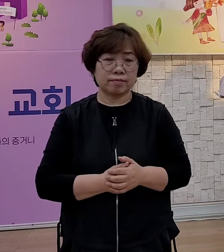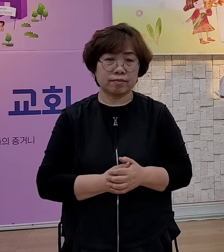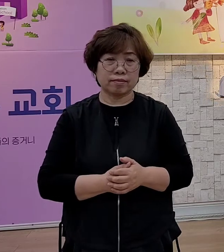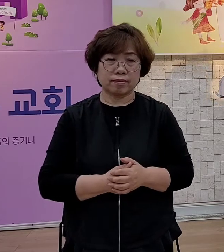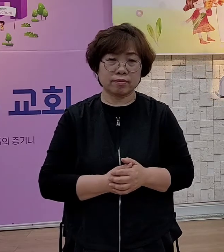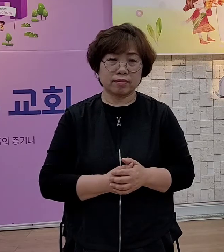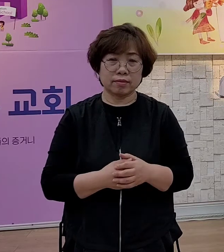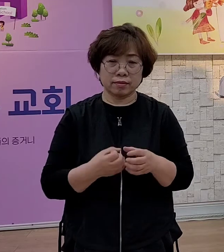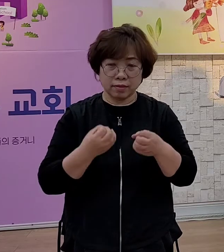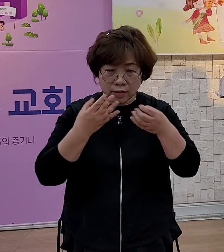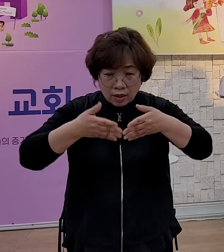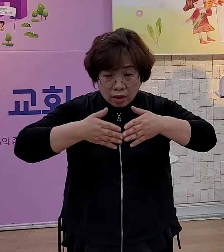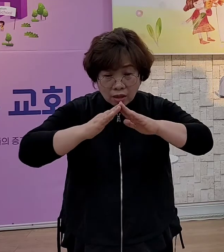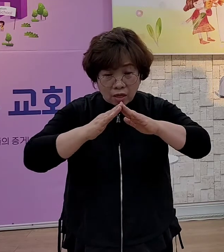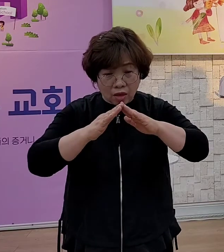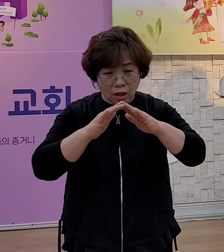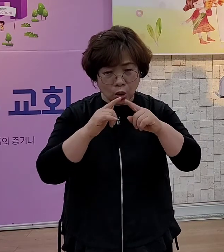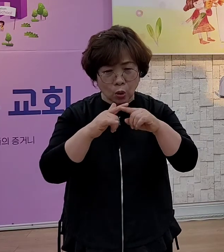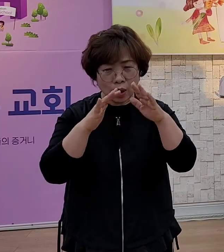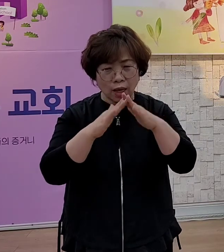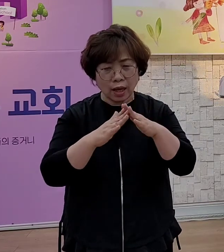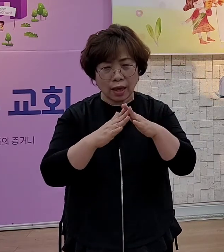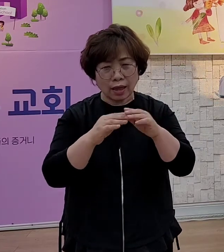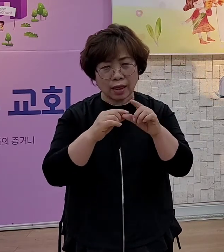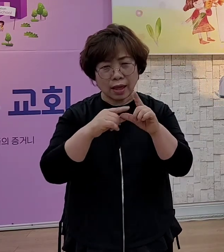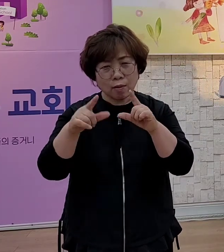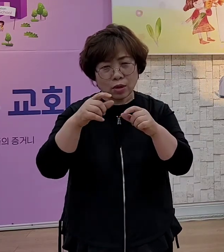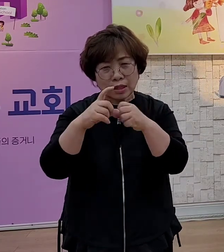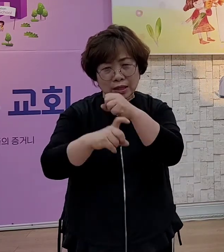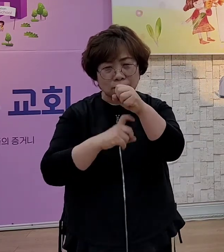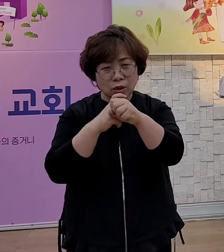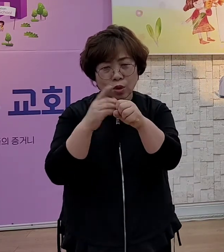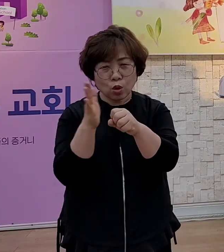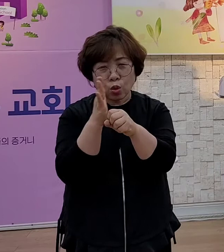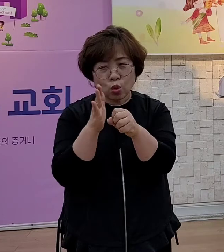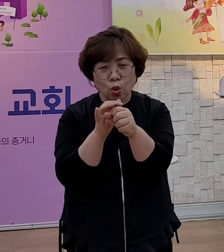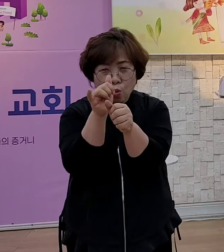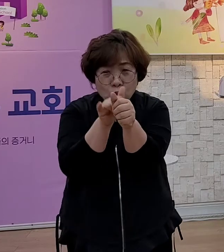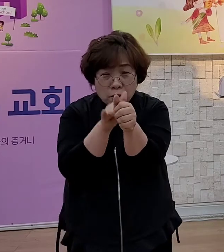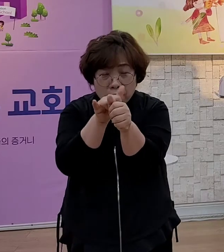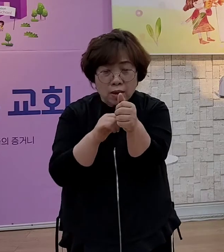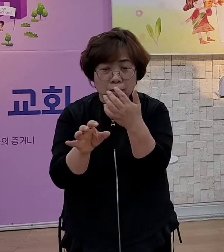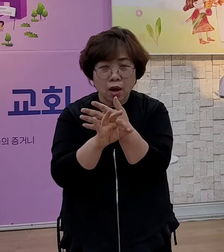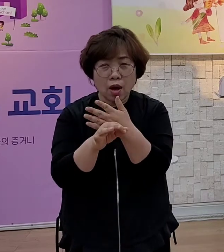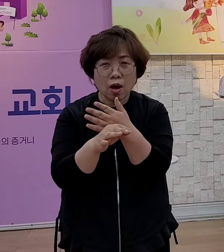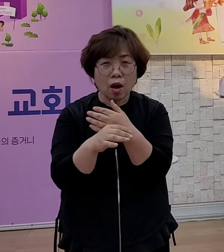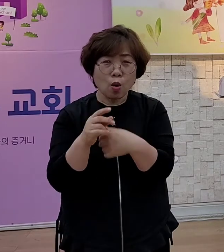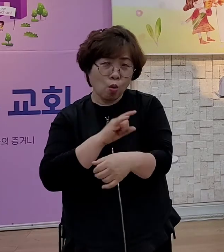한 10년만 봉사하면 장로됩니다. 한 10년만 봉사하면 권사됩니다. 아니 짧은 경우는 5년님이 돼요.